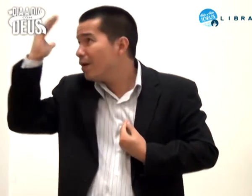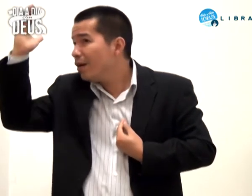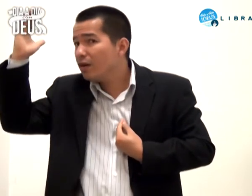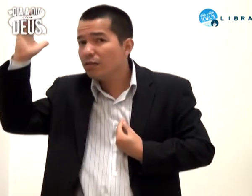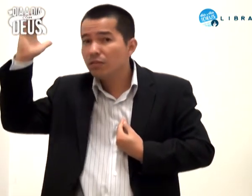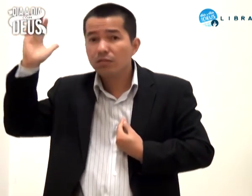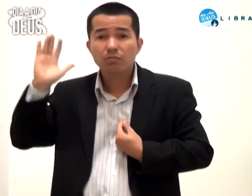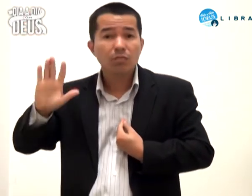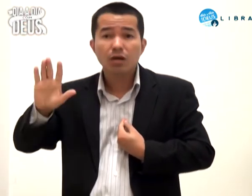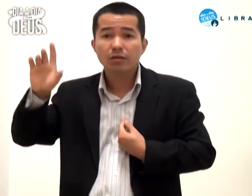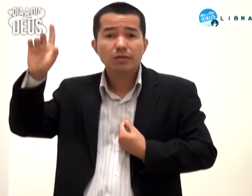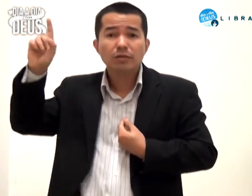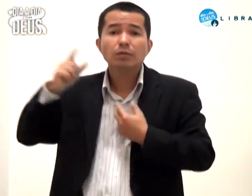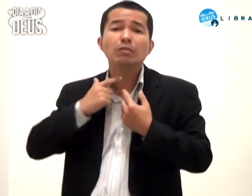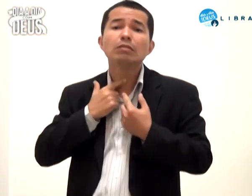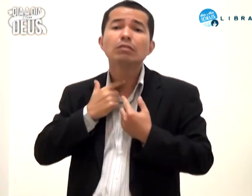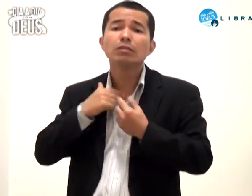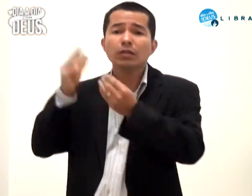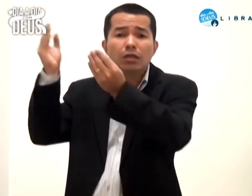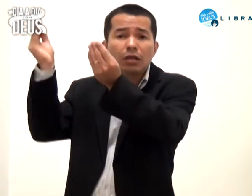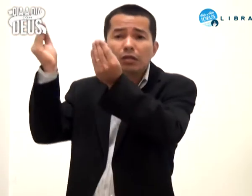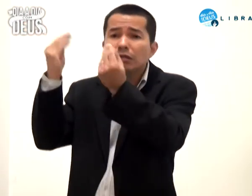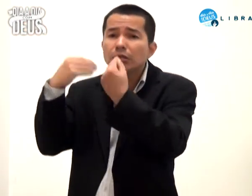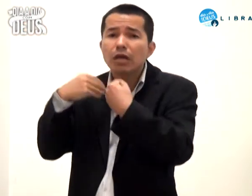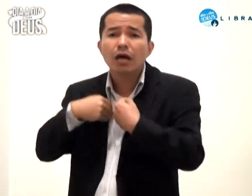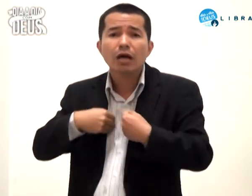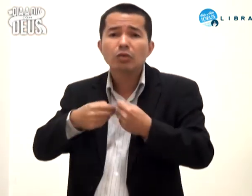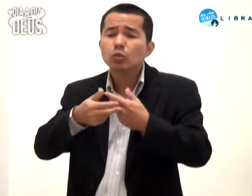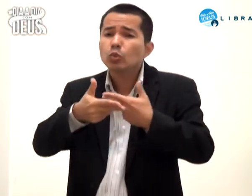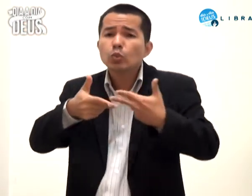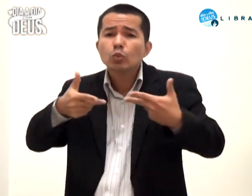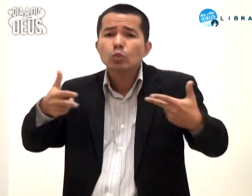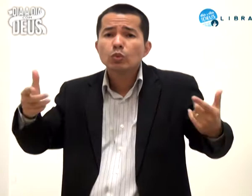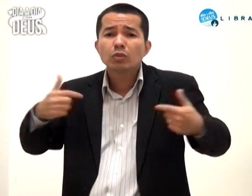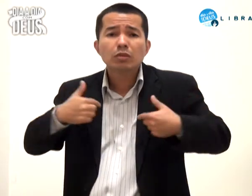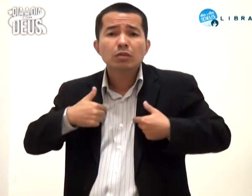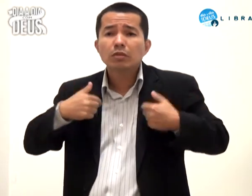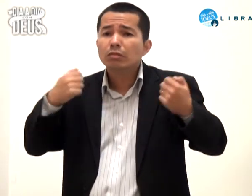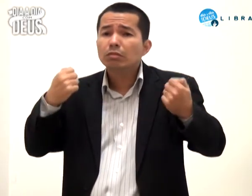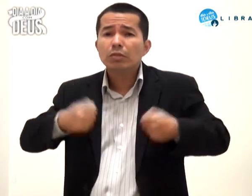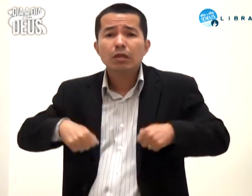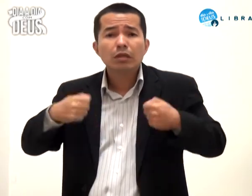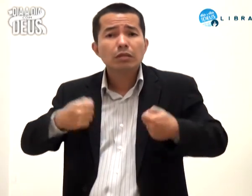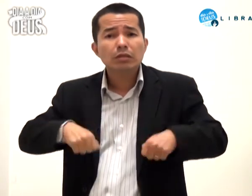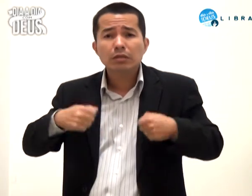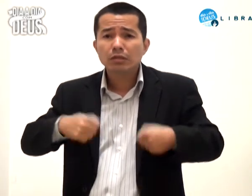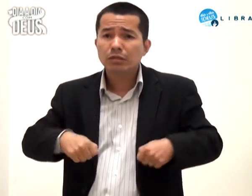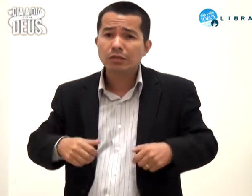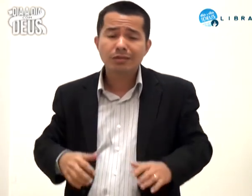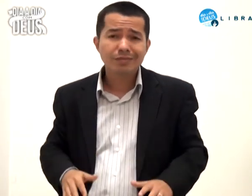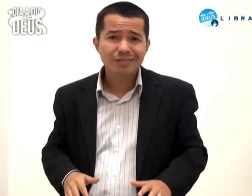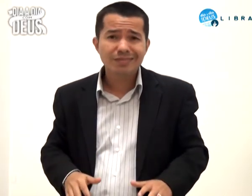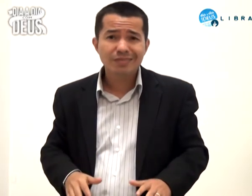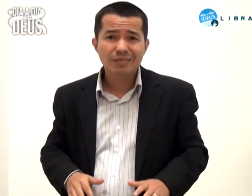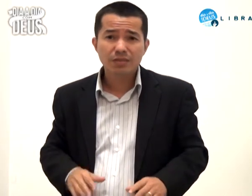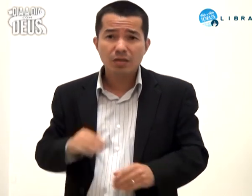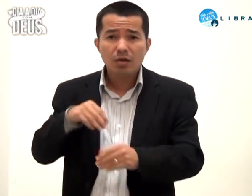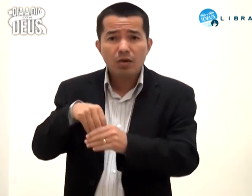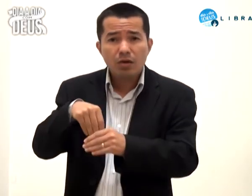isso é aquele que vai me dar aquilo. Porque eu dependo de Deus. Então, quais são os